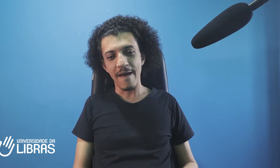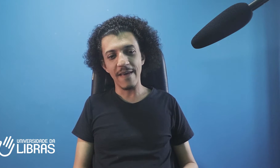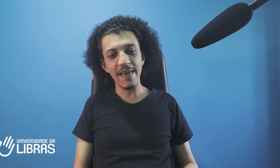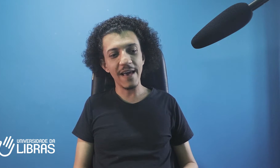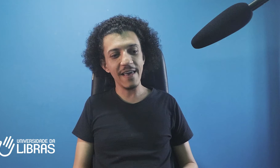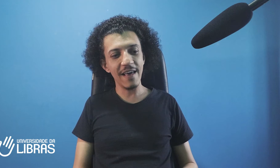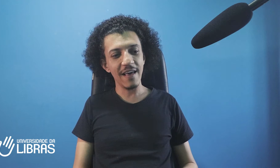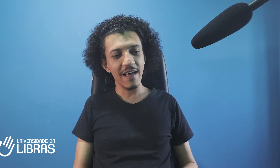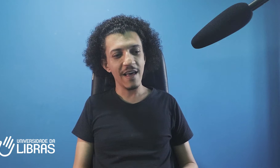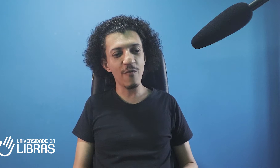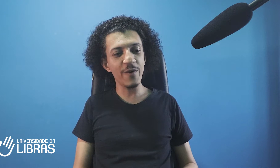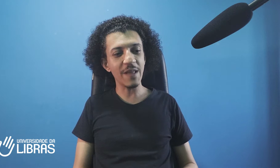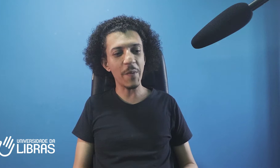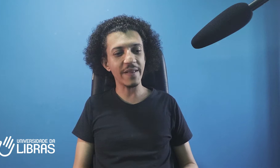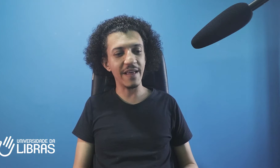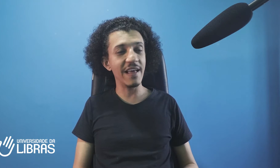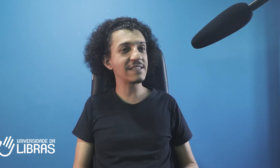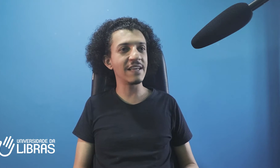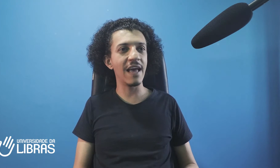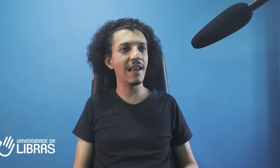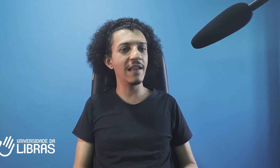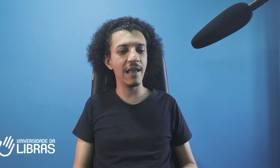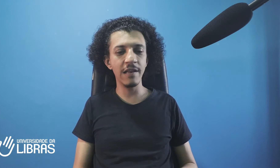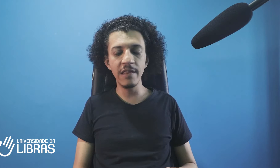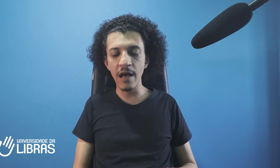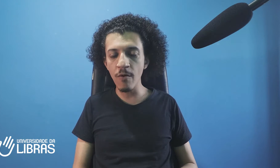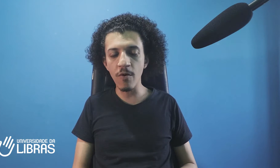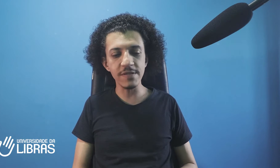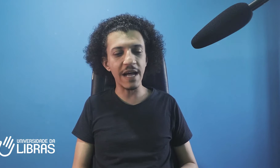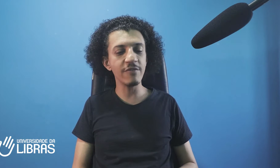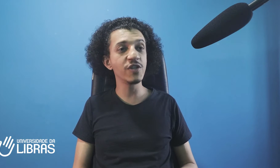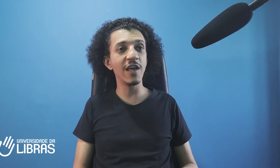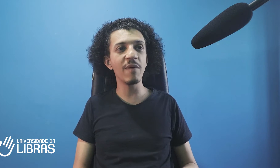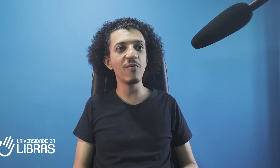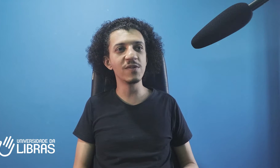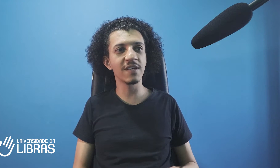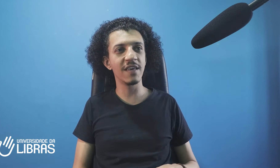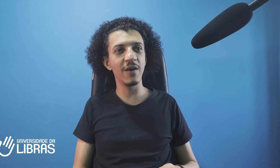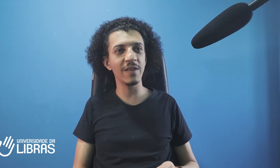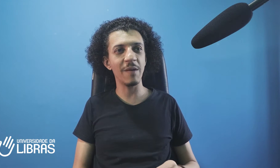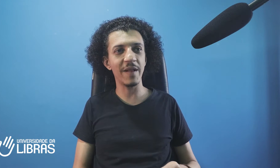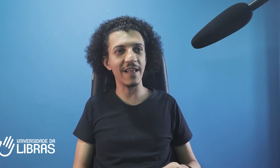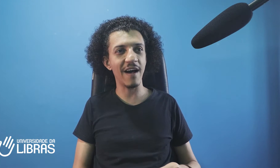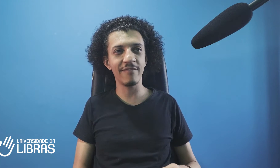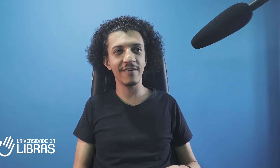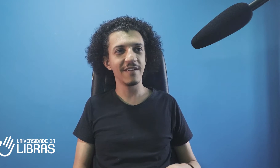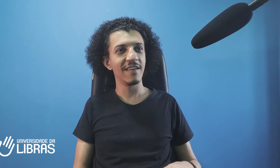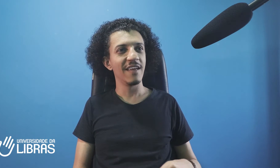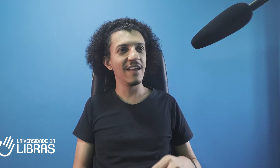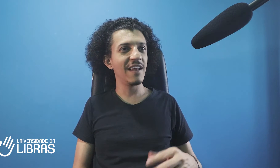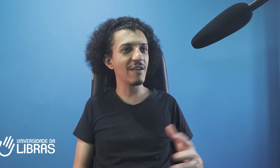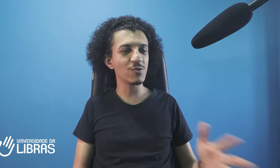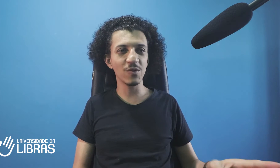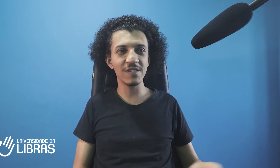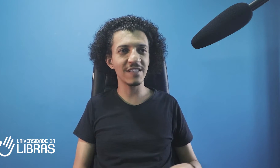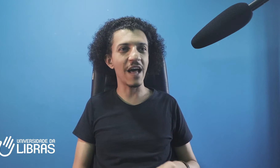e aí eu fui interpreta e assim ele ele não gostava de nenhuma música que eu interpretava e nem que os outros